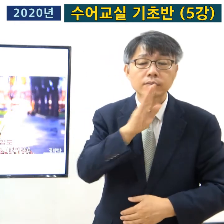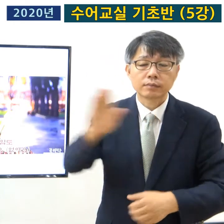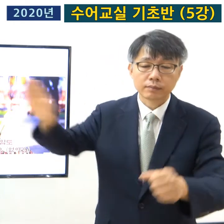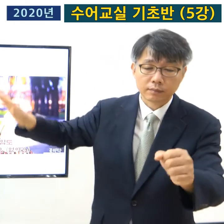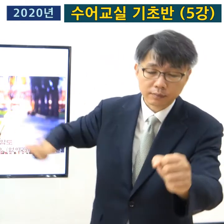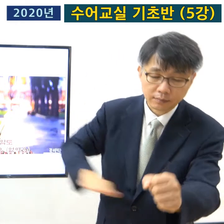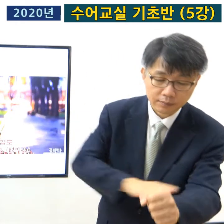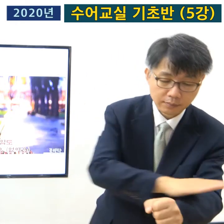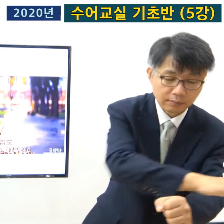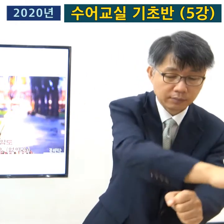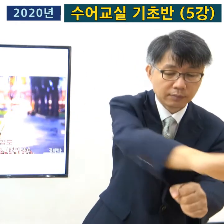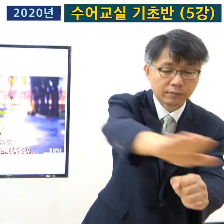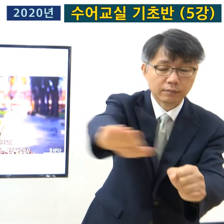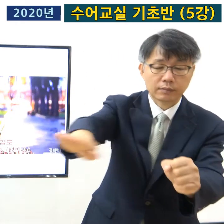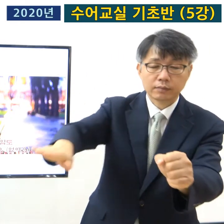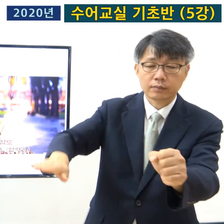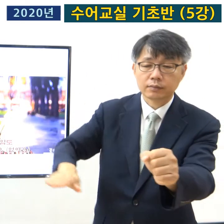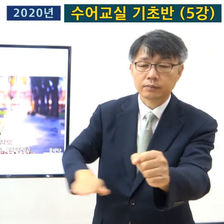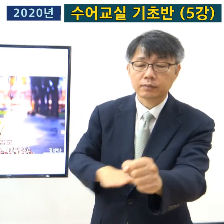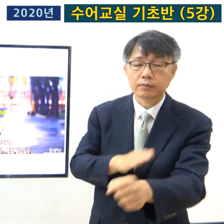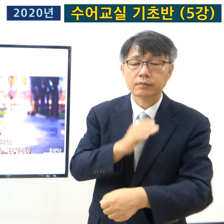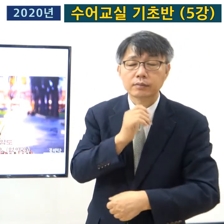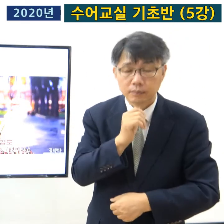참 사랑은